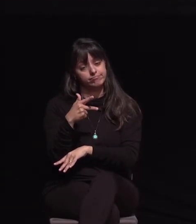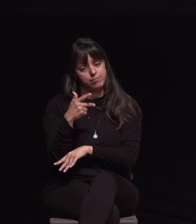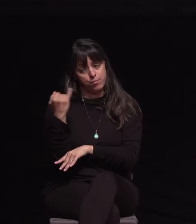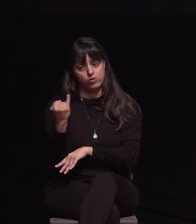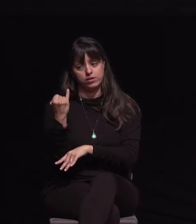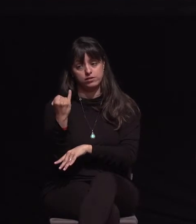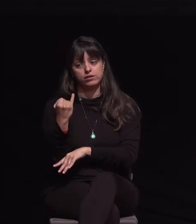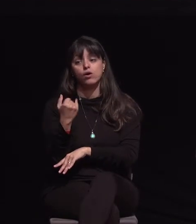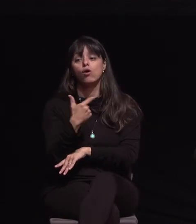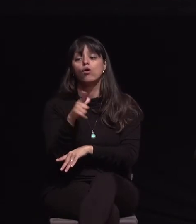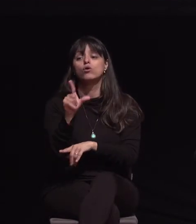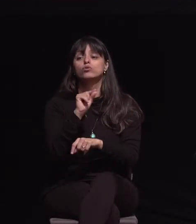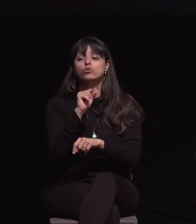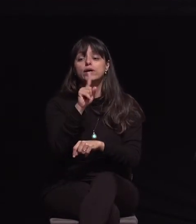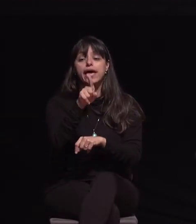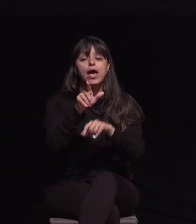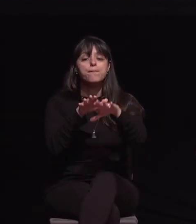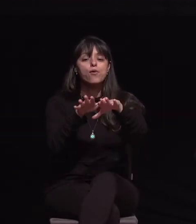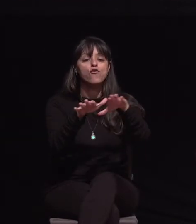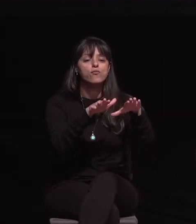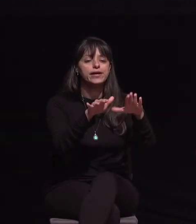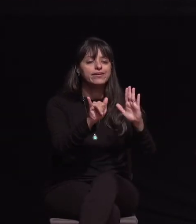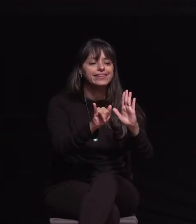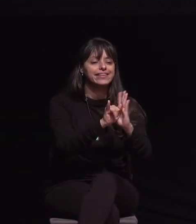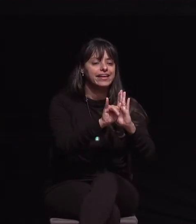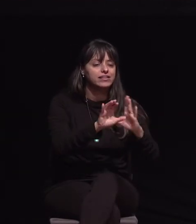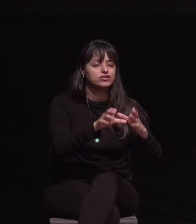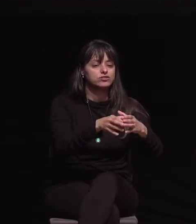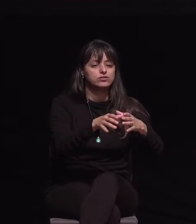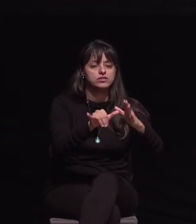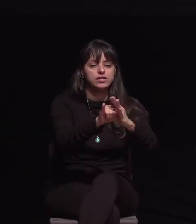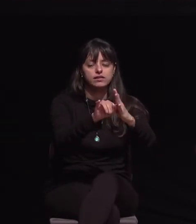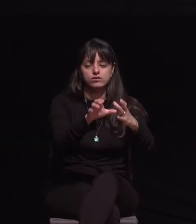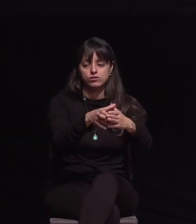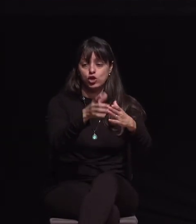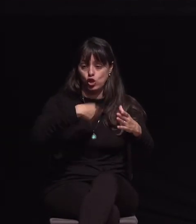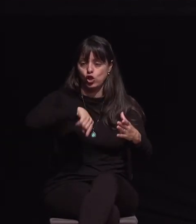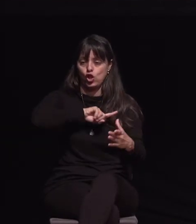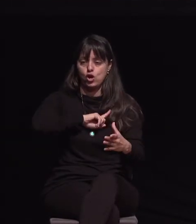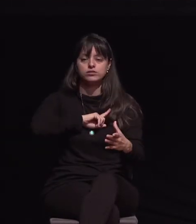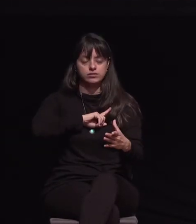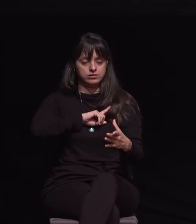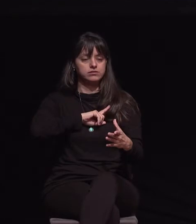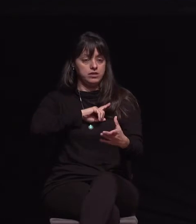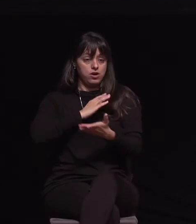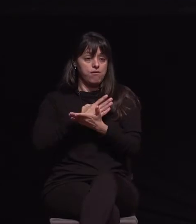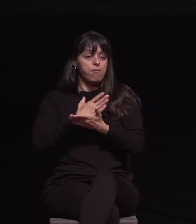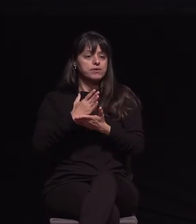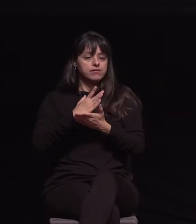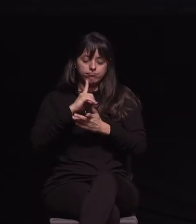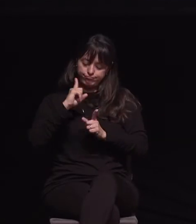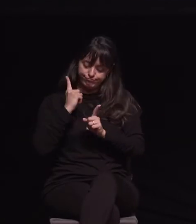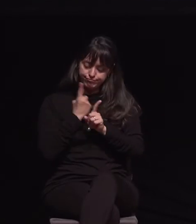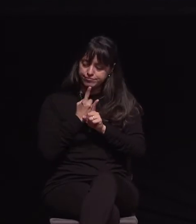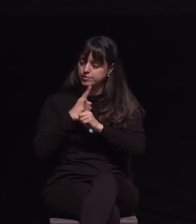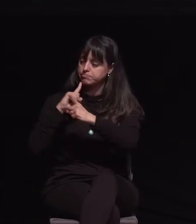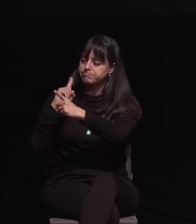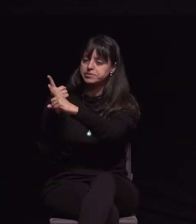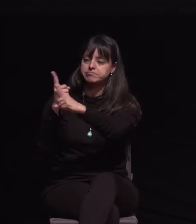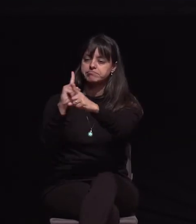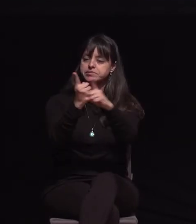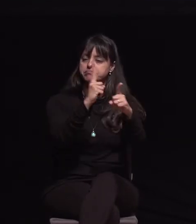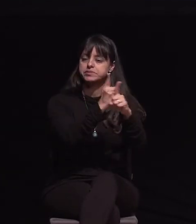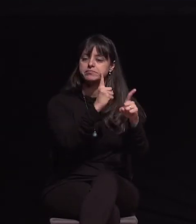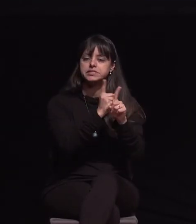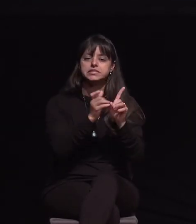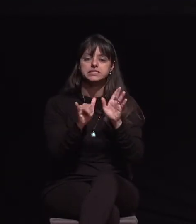esses movimentos identitários. Nós começamos a descobrir as nossas identidades e não vamos,